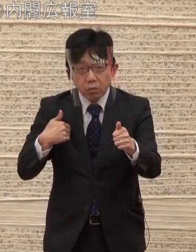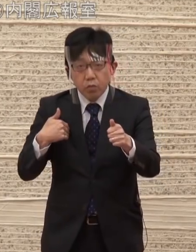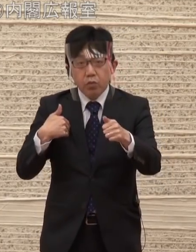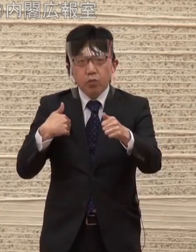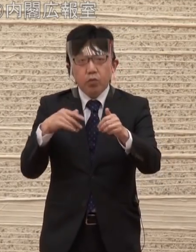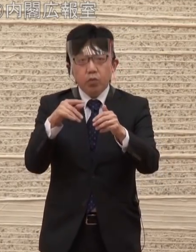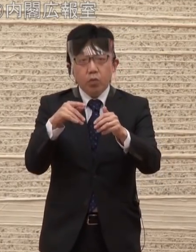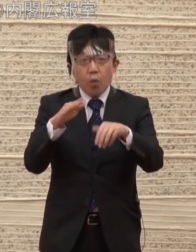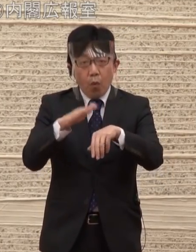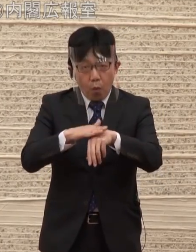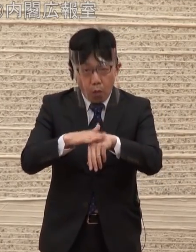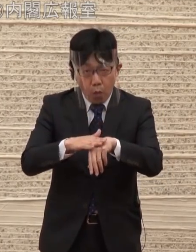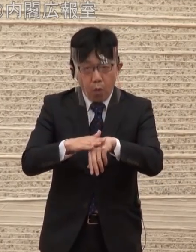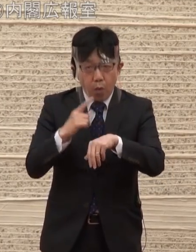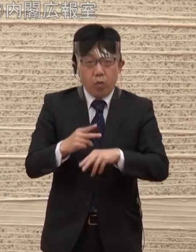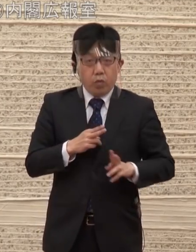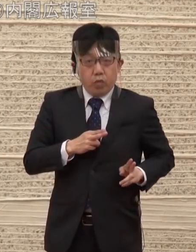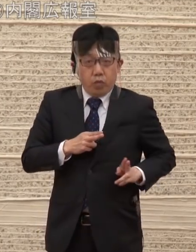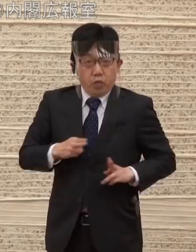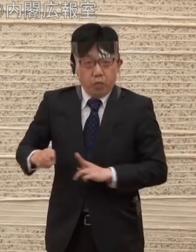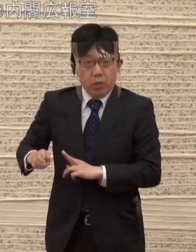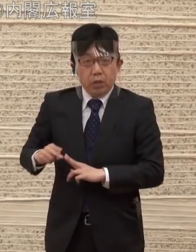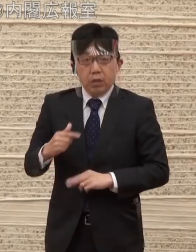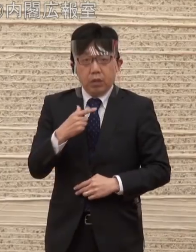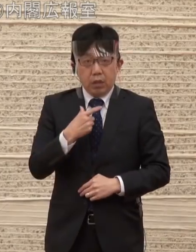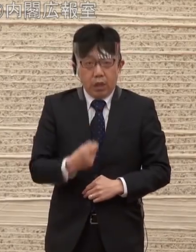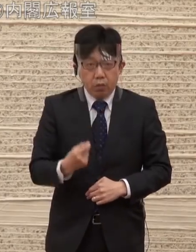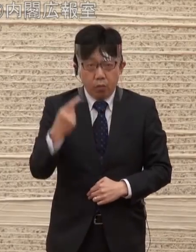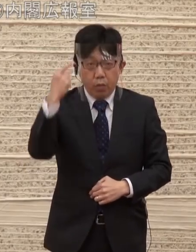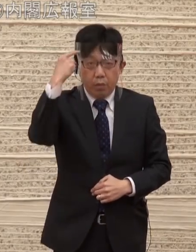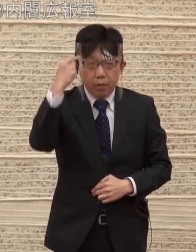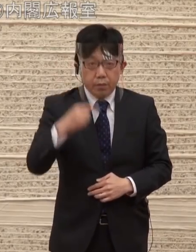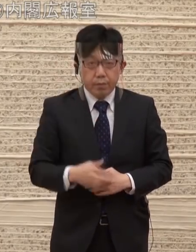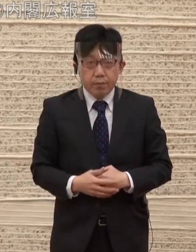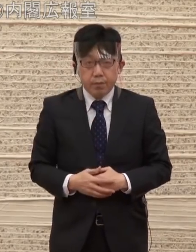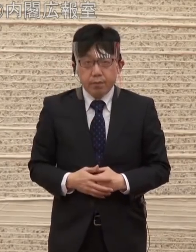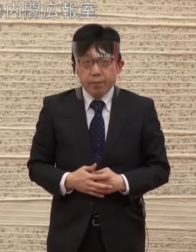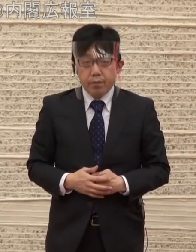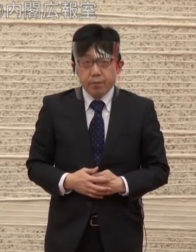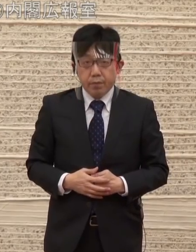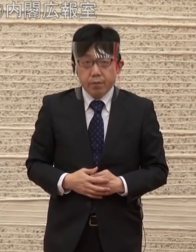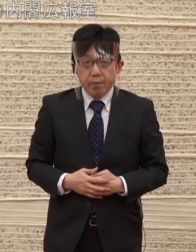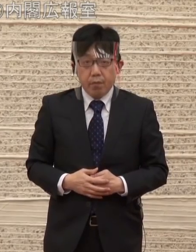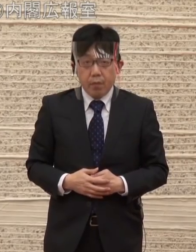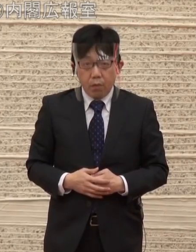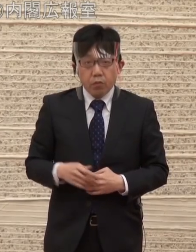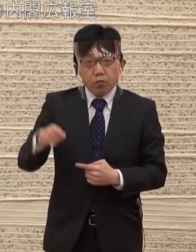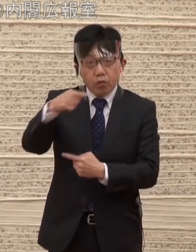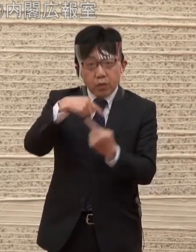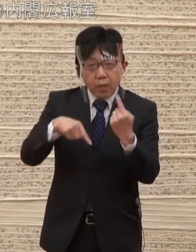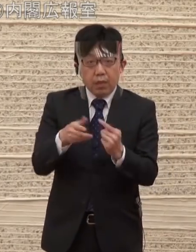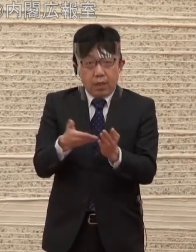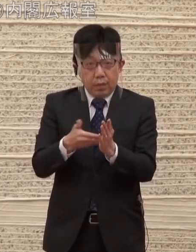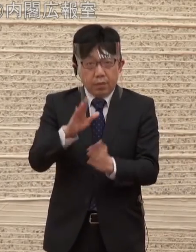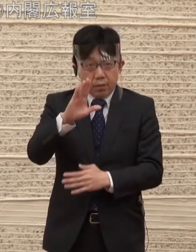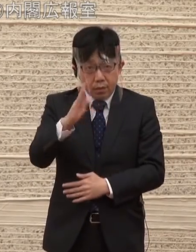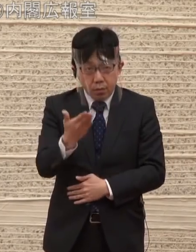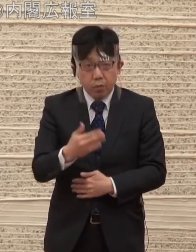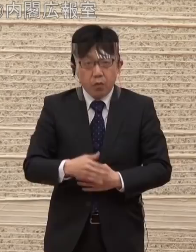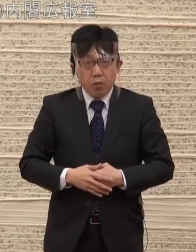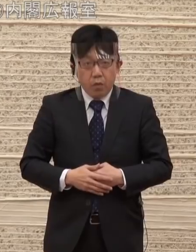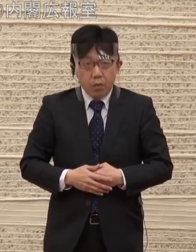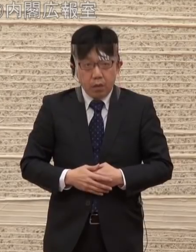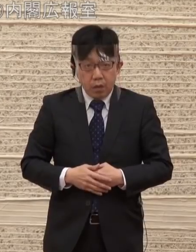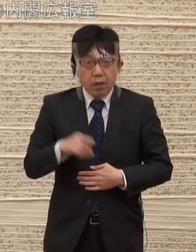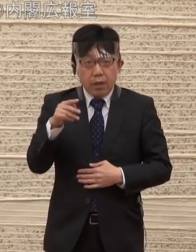ようにですね準備に万全を期して参る考えであります繰り返しになりますがそういう中にあってもまずは